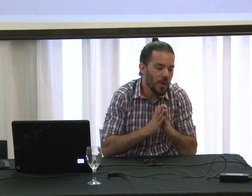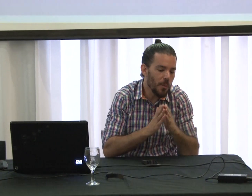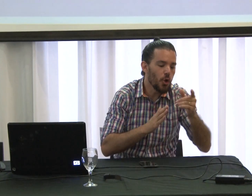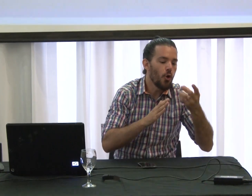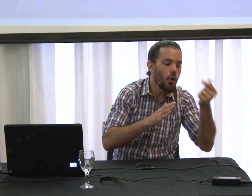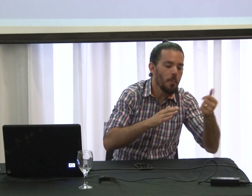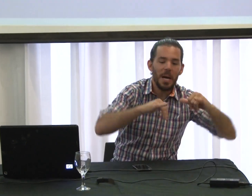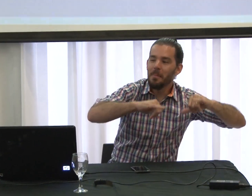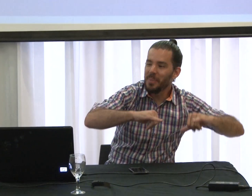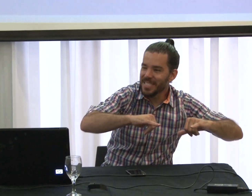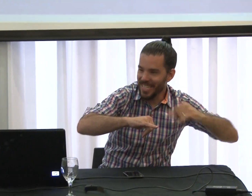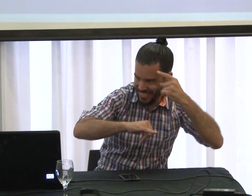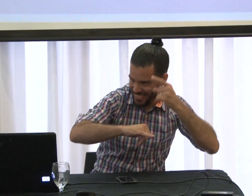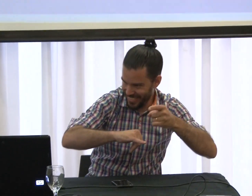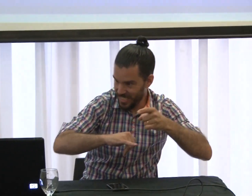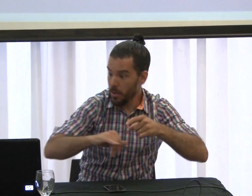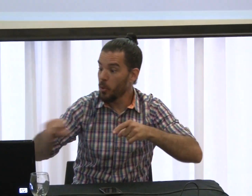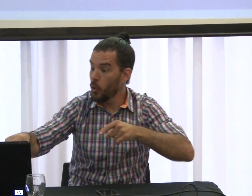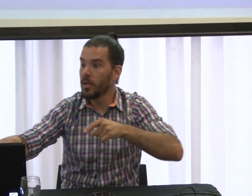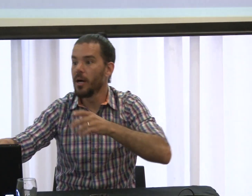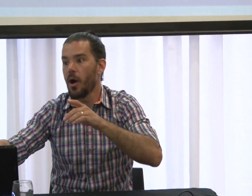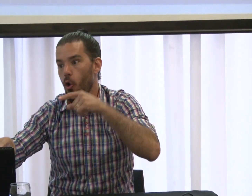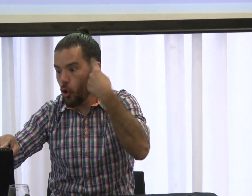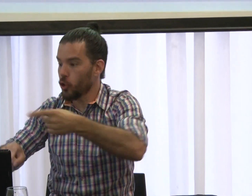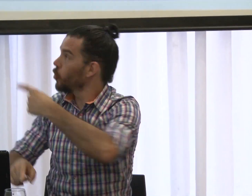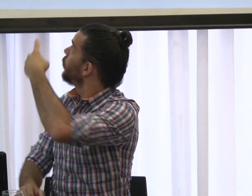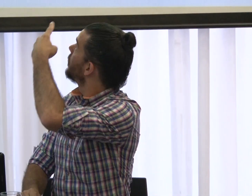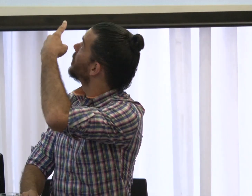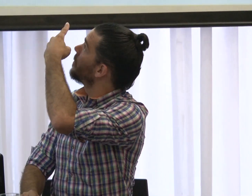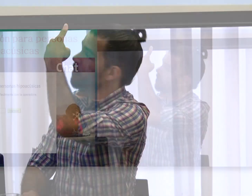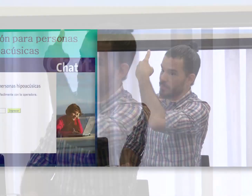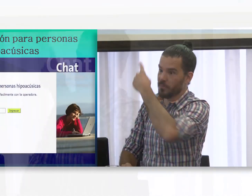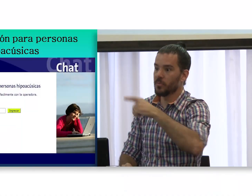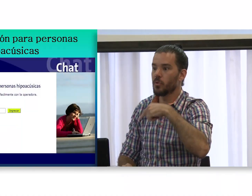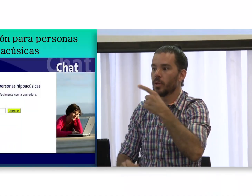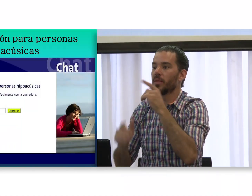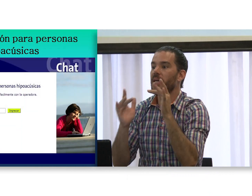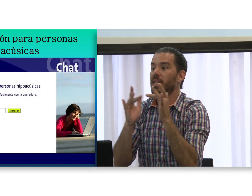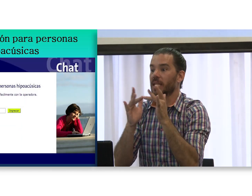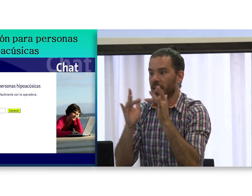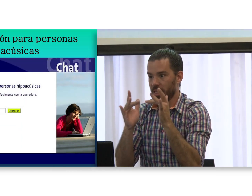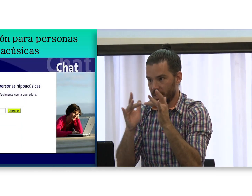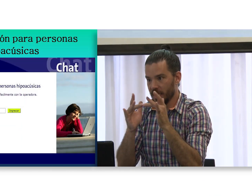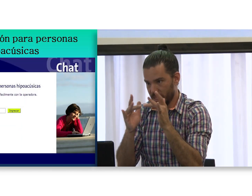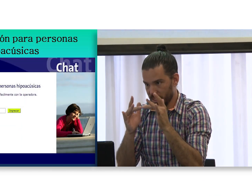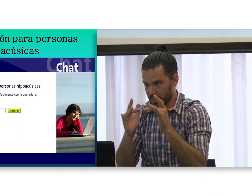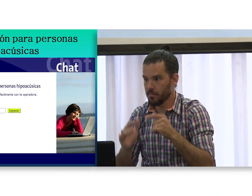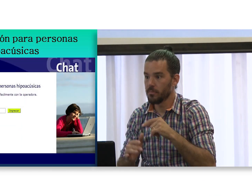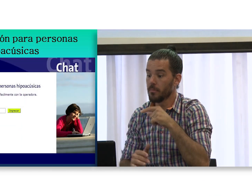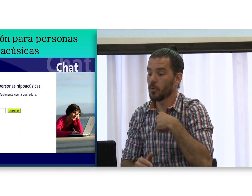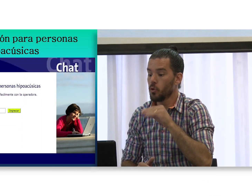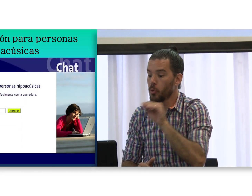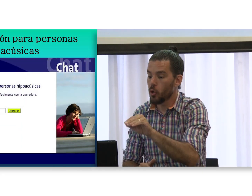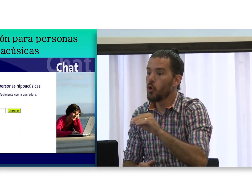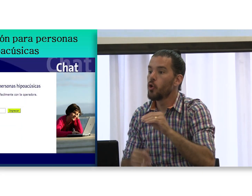Y poder hacer consultas. ¿Se acuerdan lo que les conté antes cuando quería pedir una pizza? Bueno, acá lo puedo hacer a través de internet.